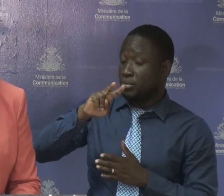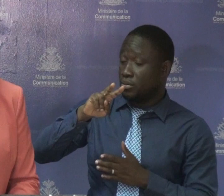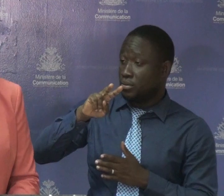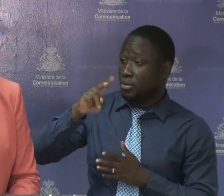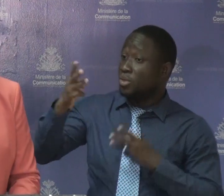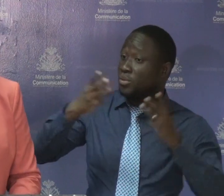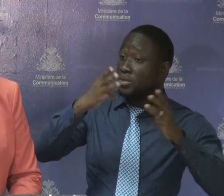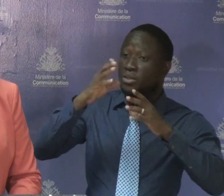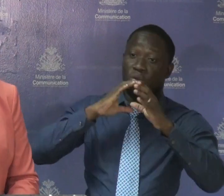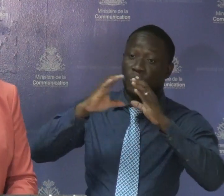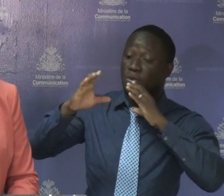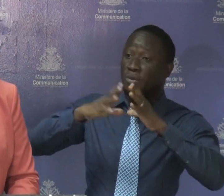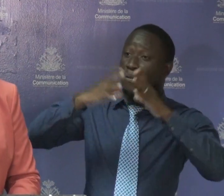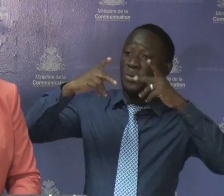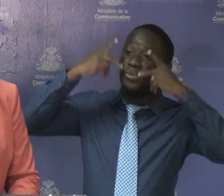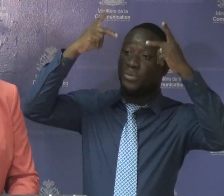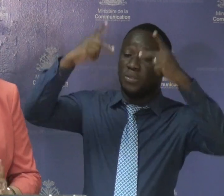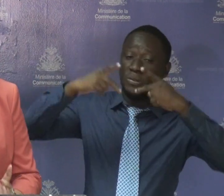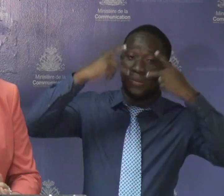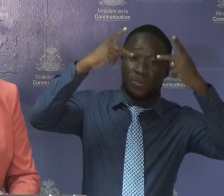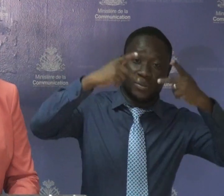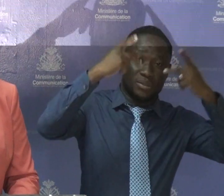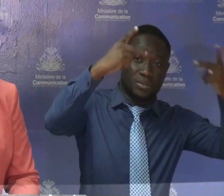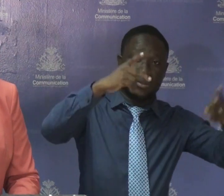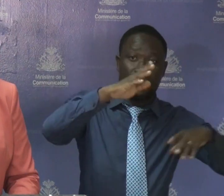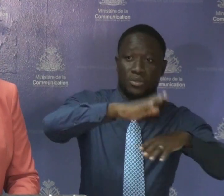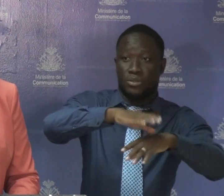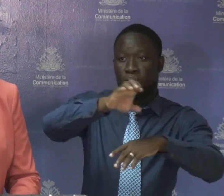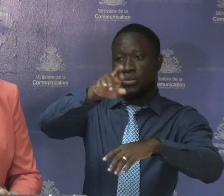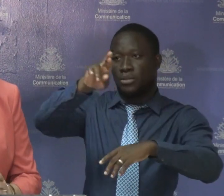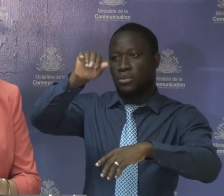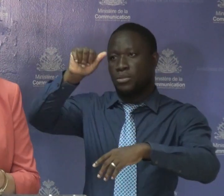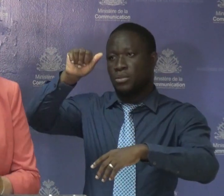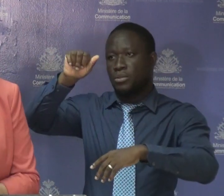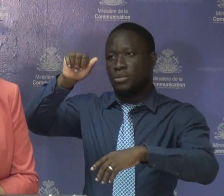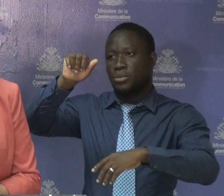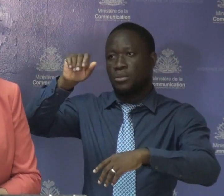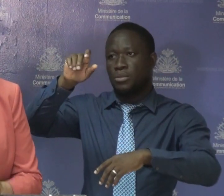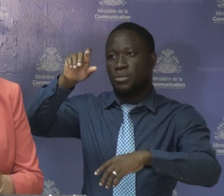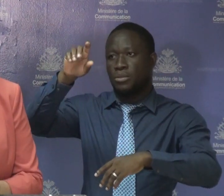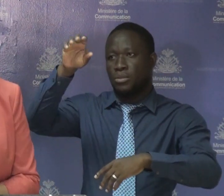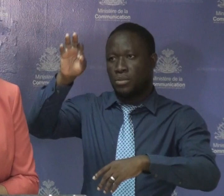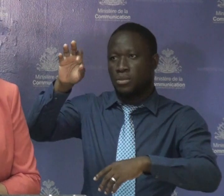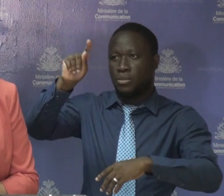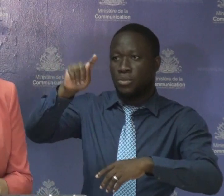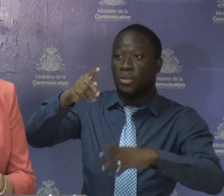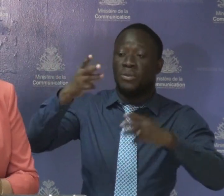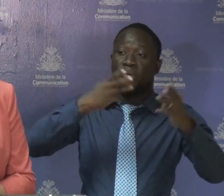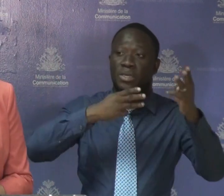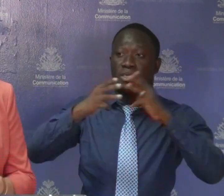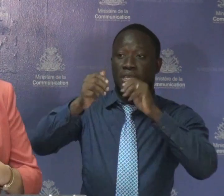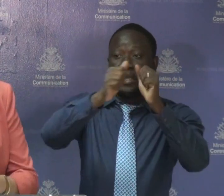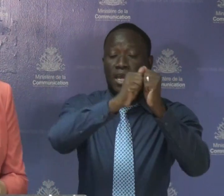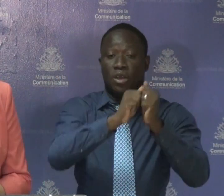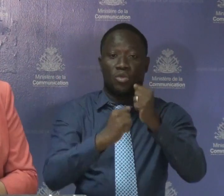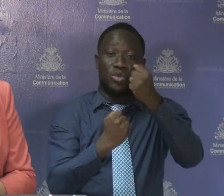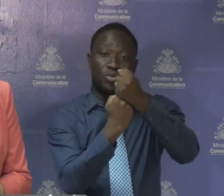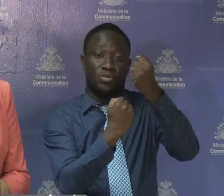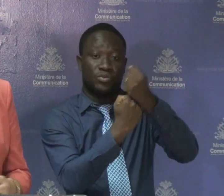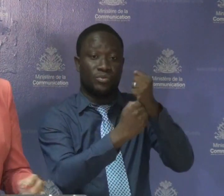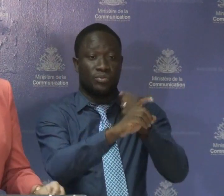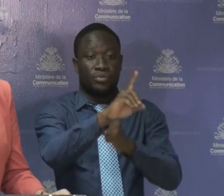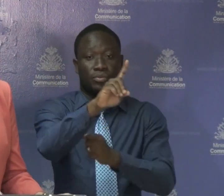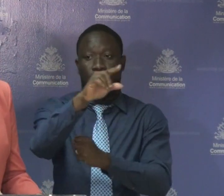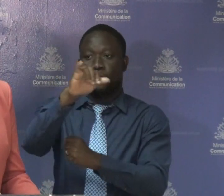le ministère de la communication a fait un peu de publicité sur les affaires CREDAF qui était organisé, côté ministère touriste et accompagné la DGI dans tout ça qu'elle a